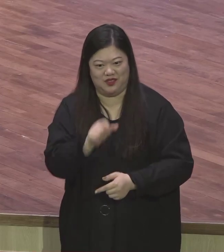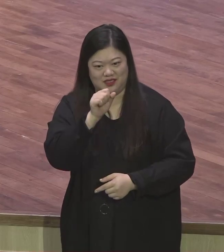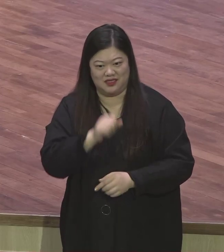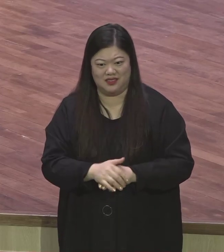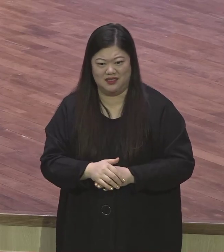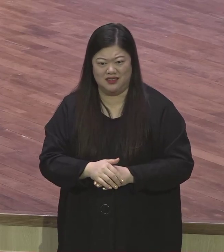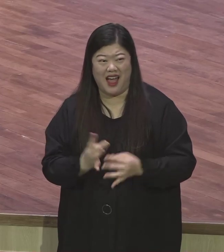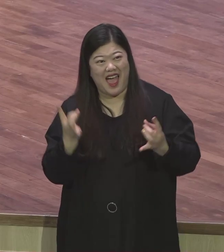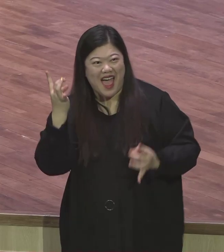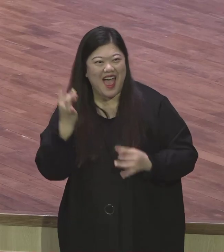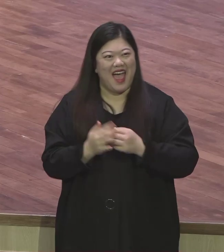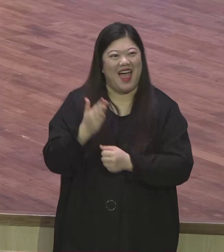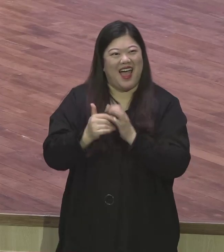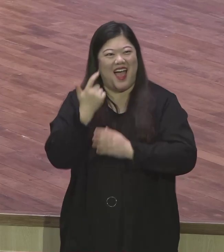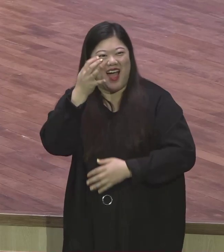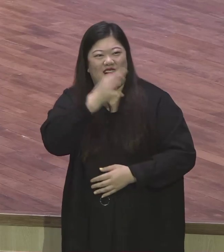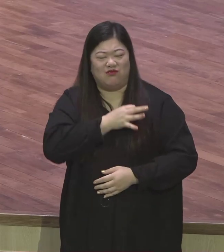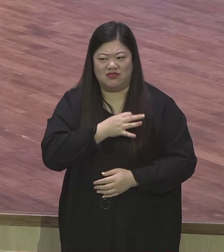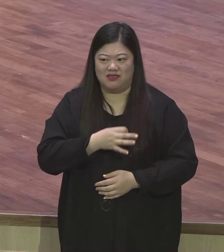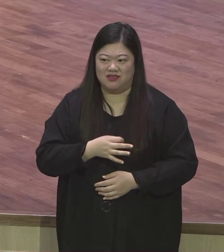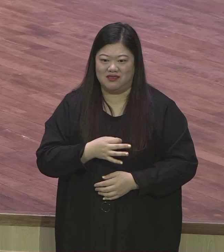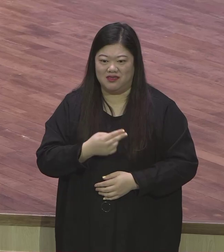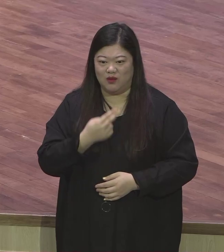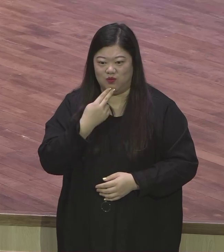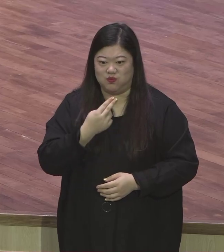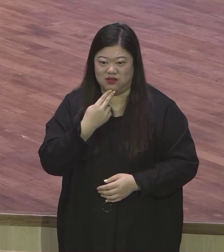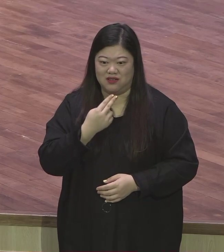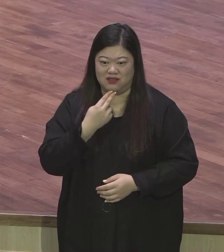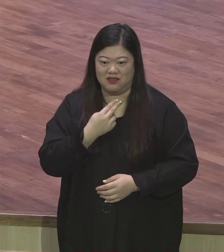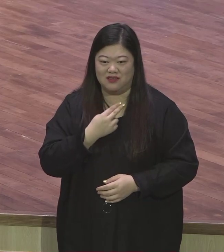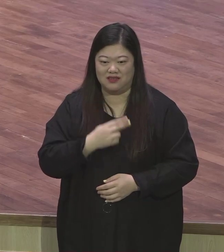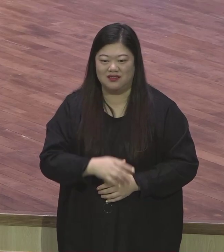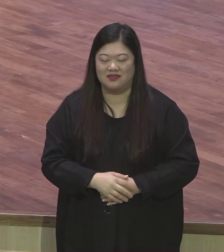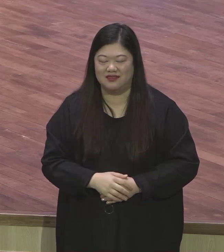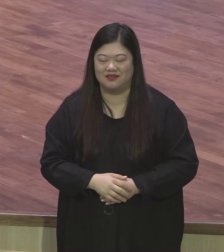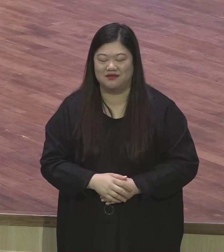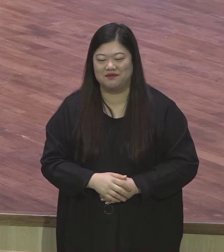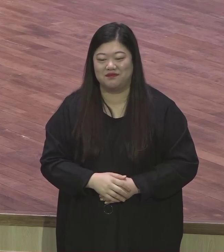없고 그리스도인으로서 덕을 세울 수가 없습니다.